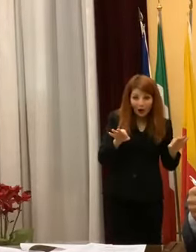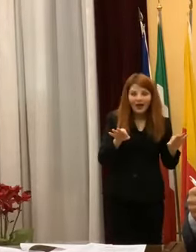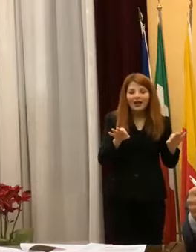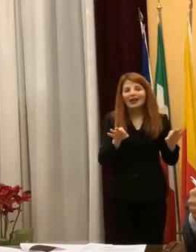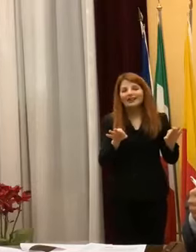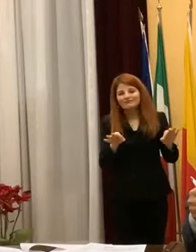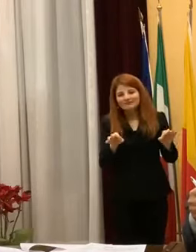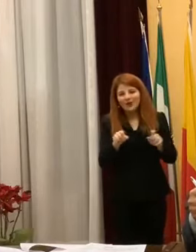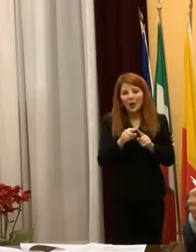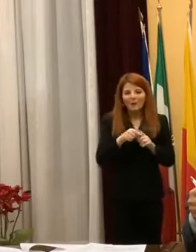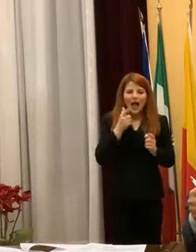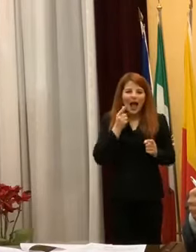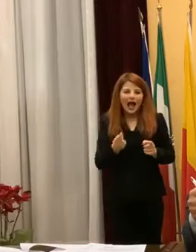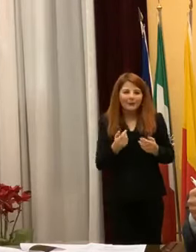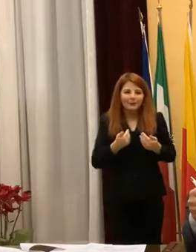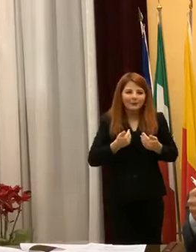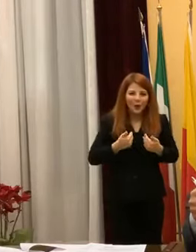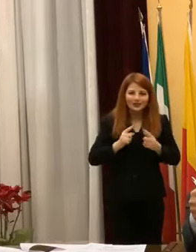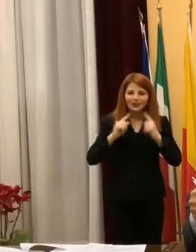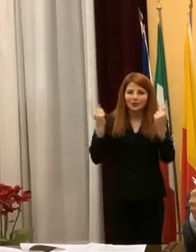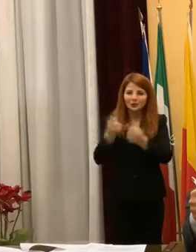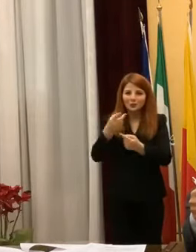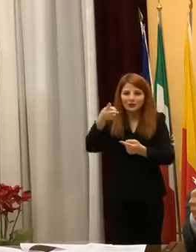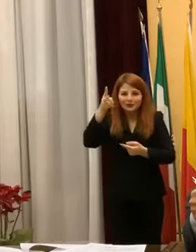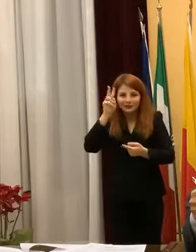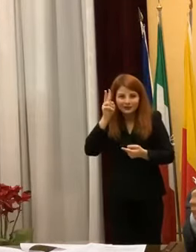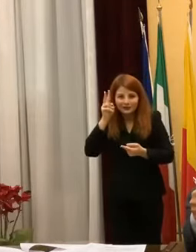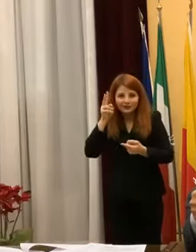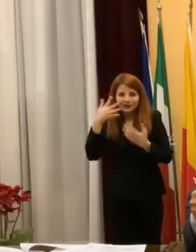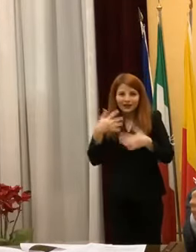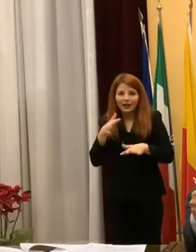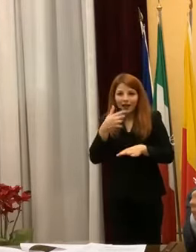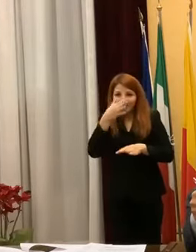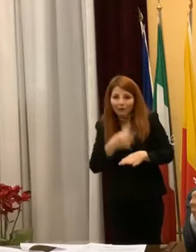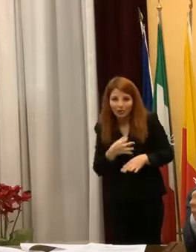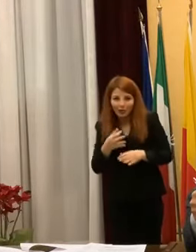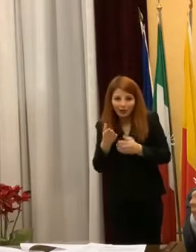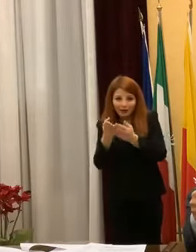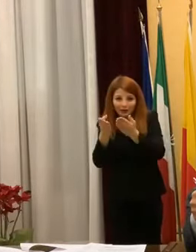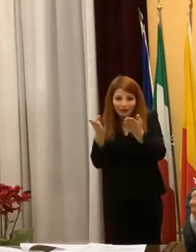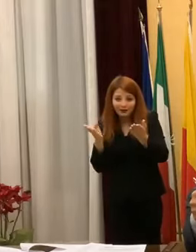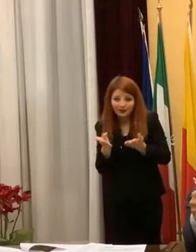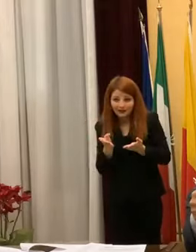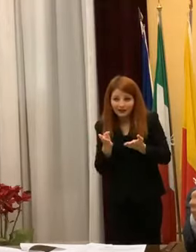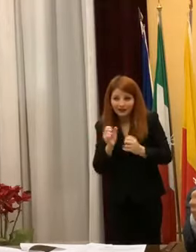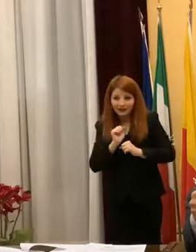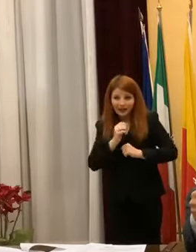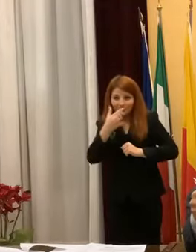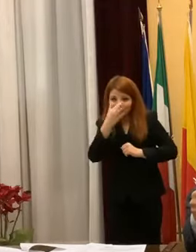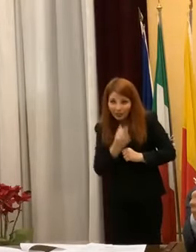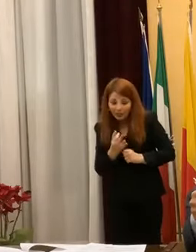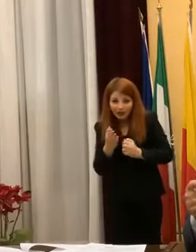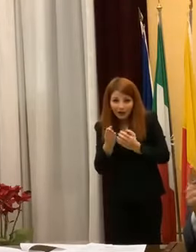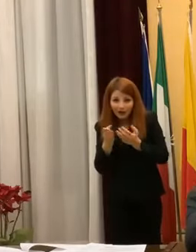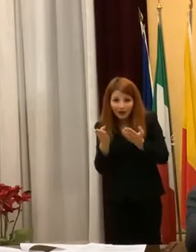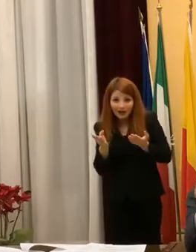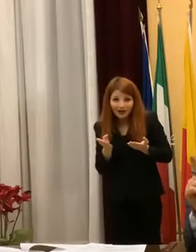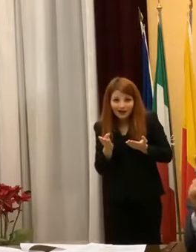caduti tutti nella trappola, perché ora le coincidenze di certe date